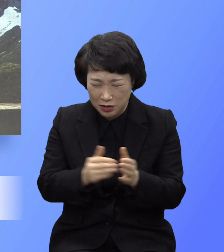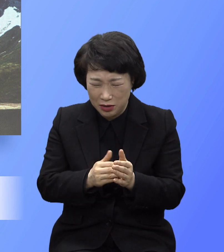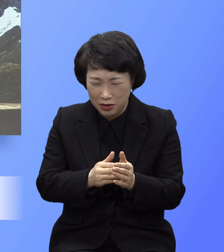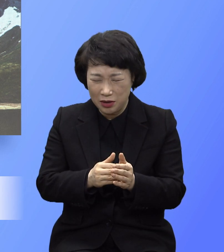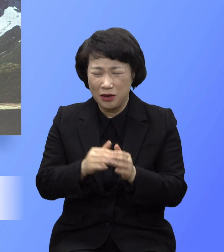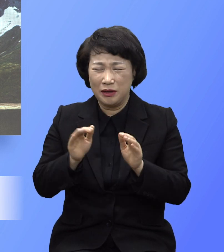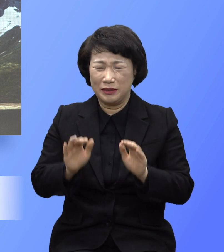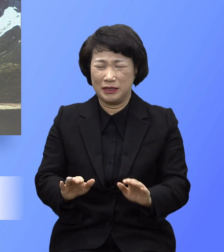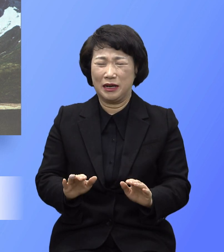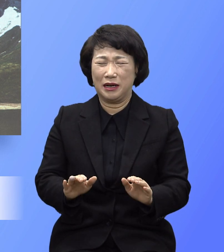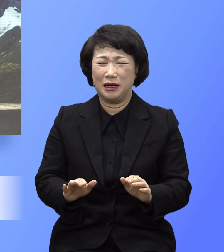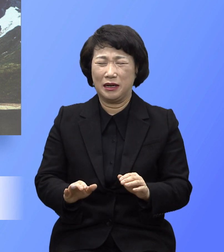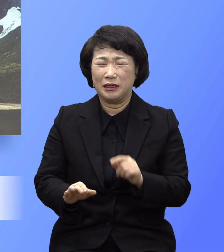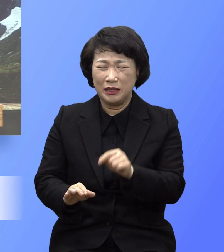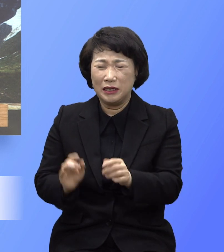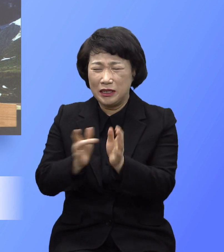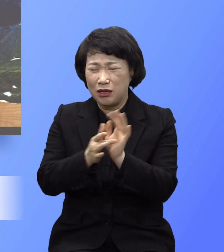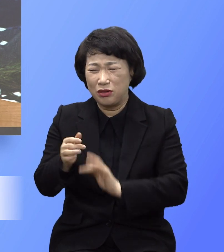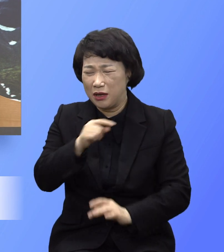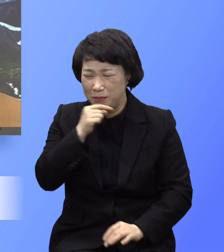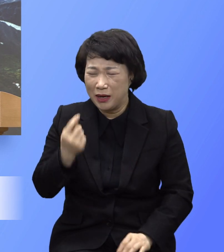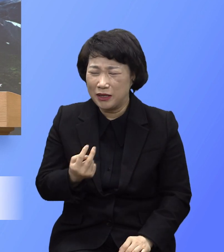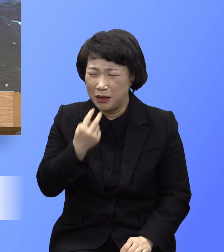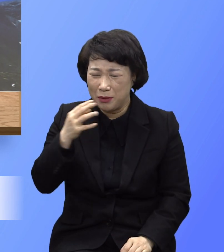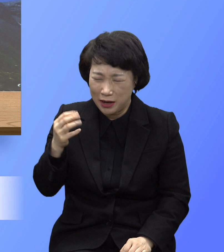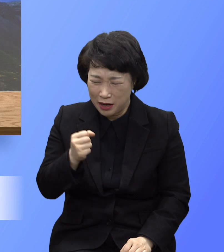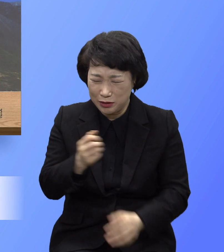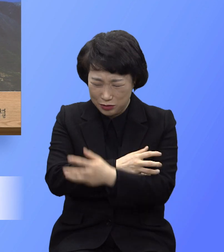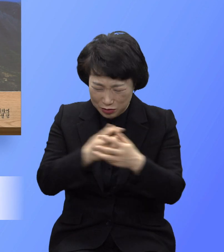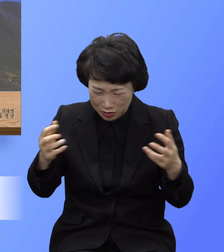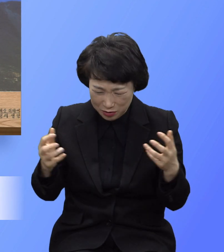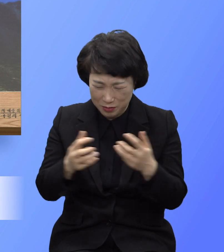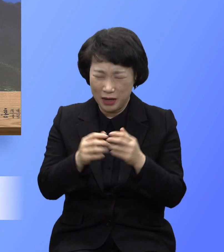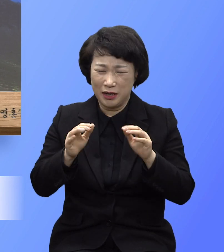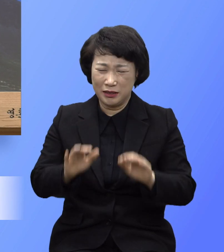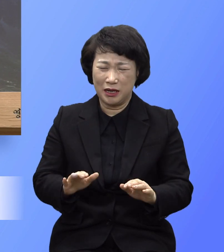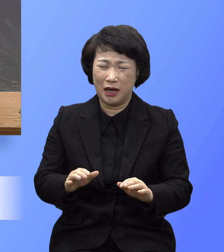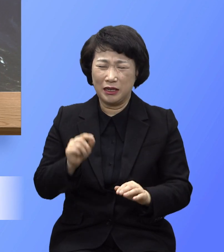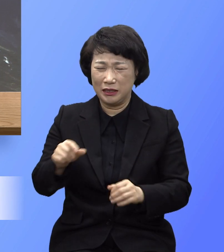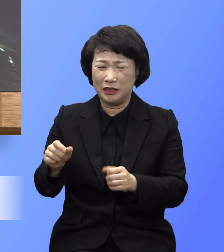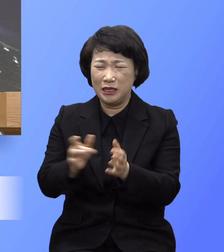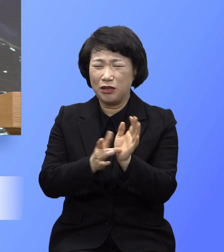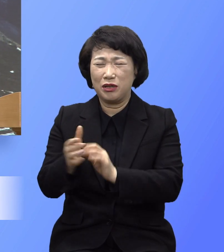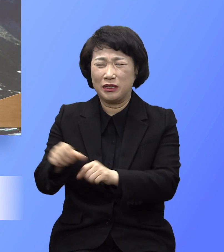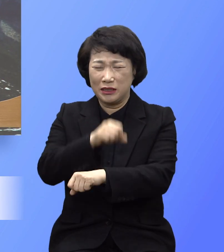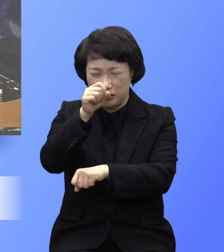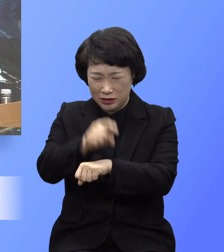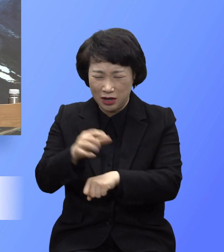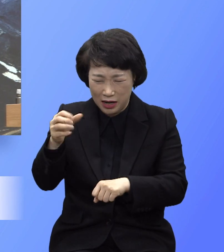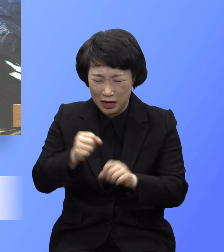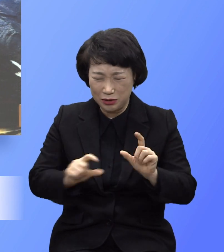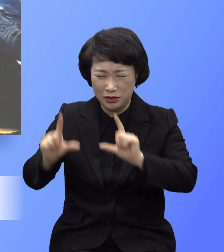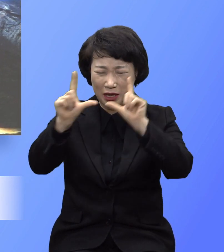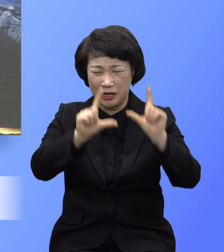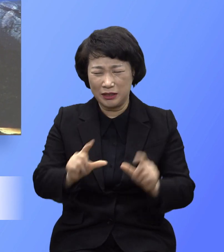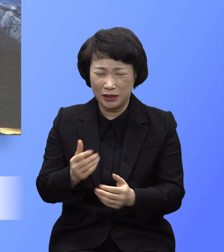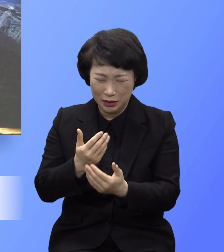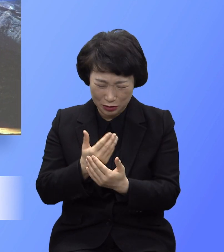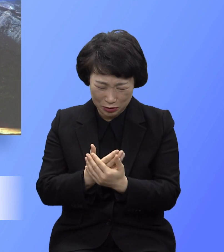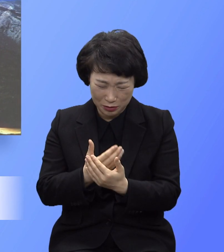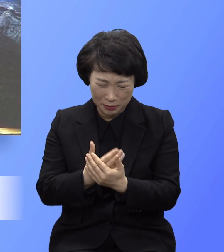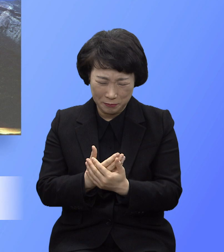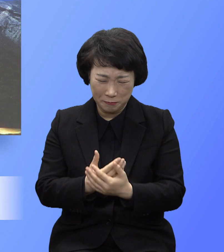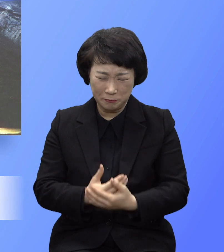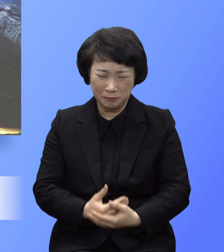무효시키고 그 피의 생명으로 가득하여 그 특성으로 살게 하옵소서.